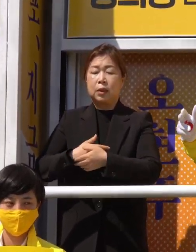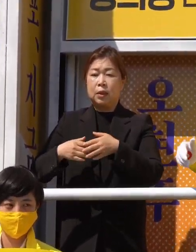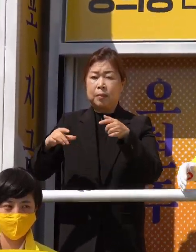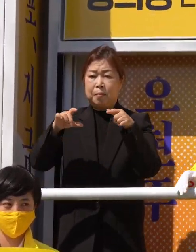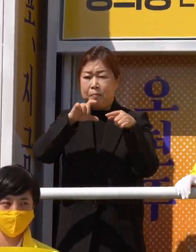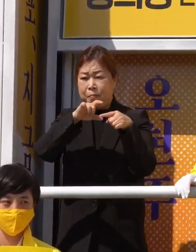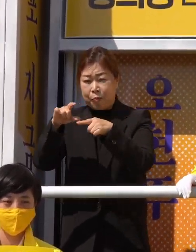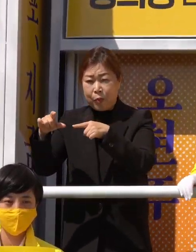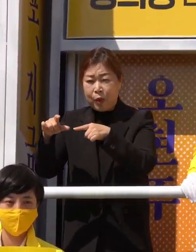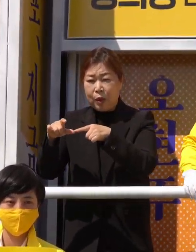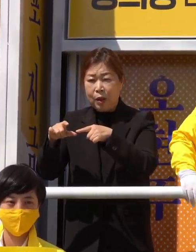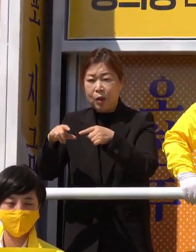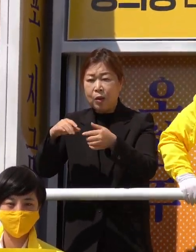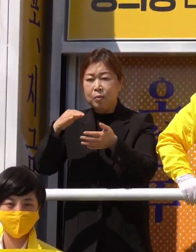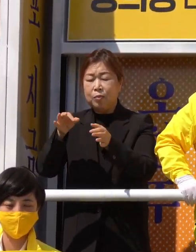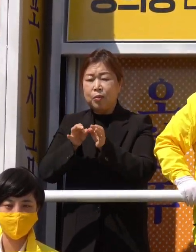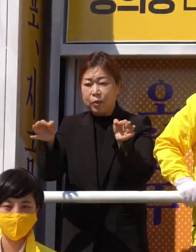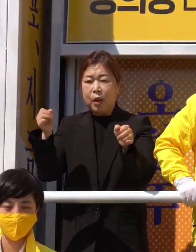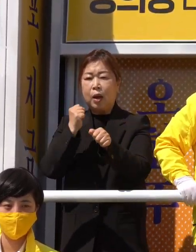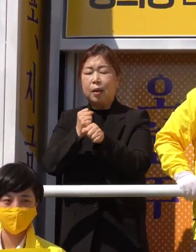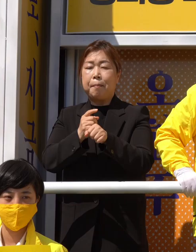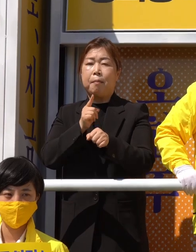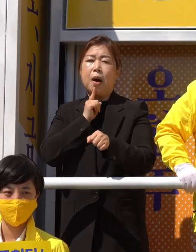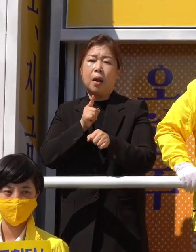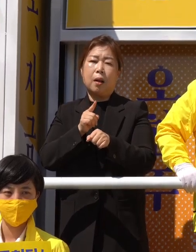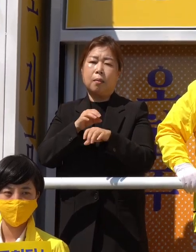긴급이라는 말이 무색할 지경입니다.